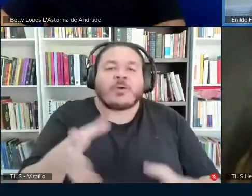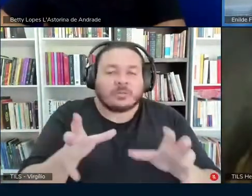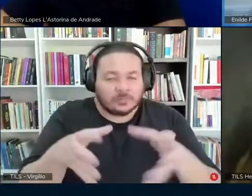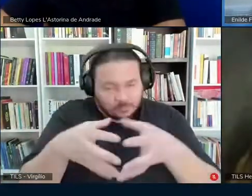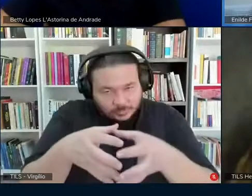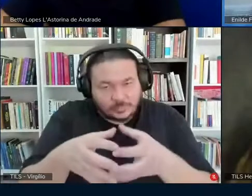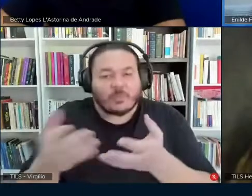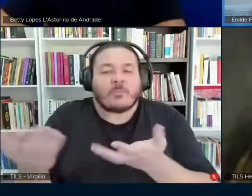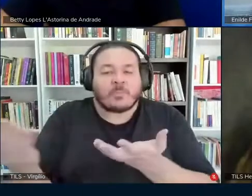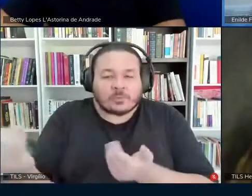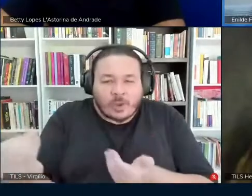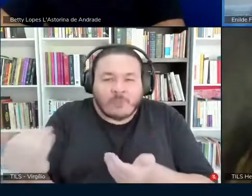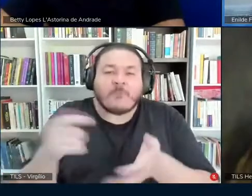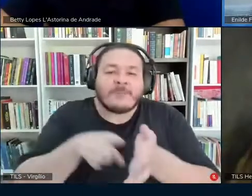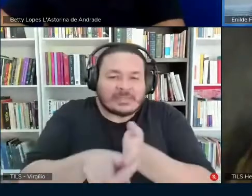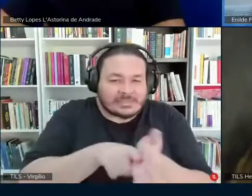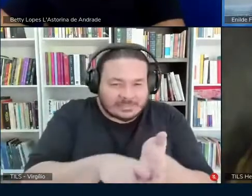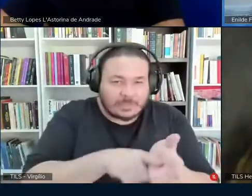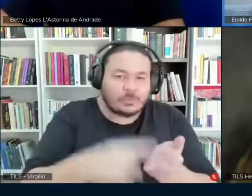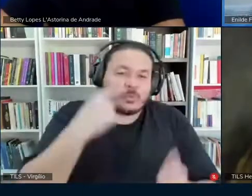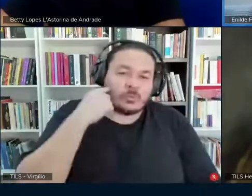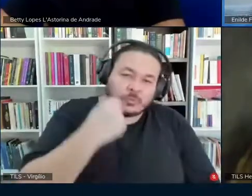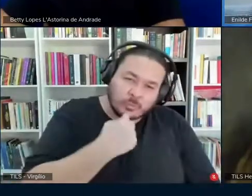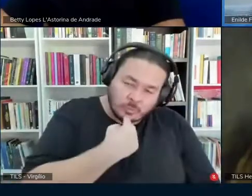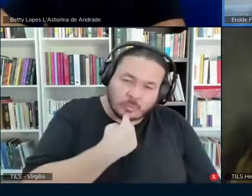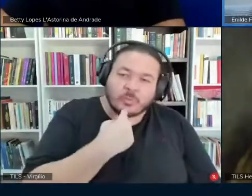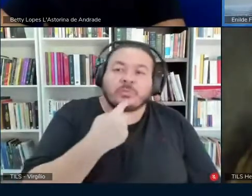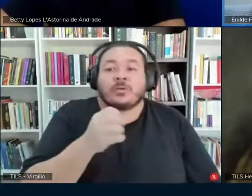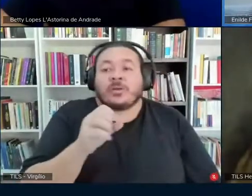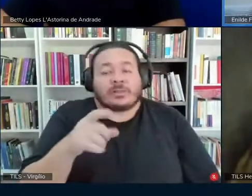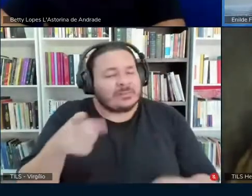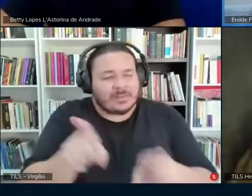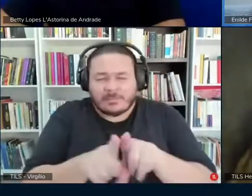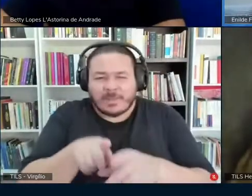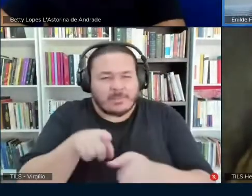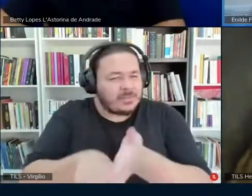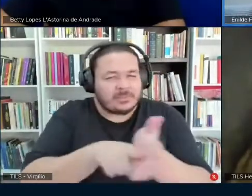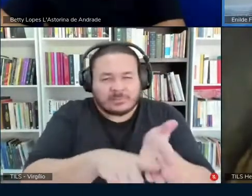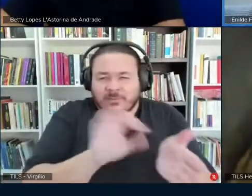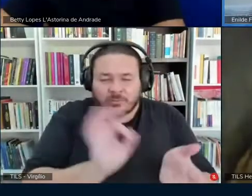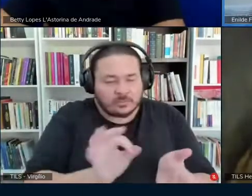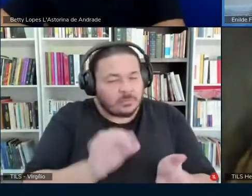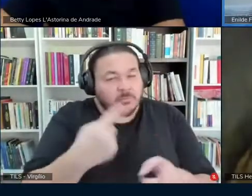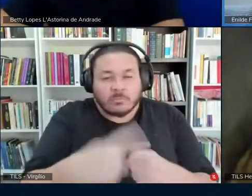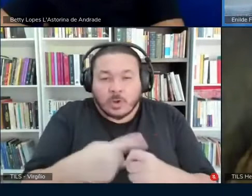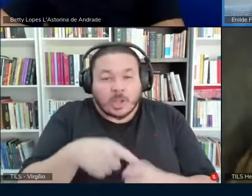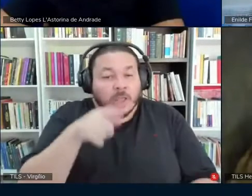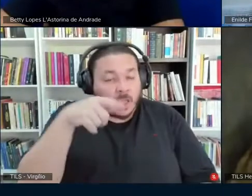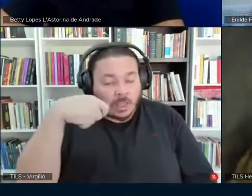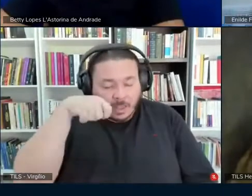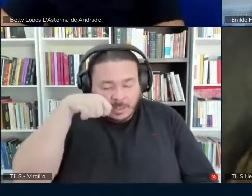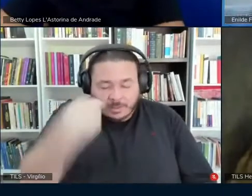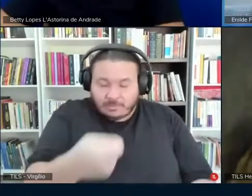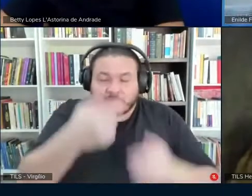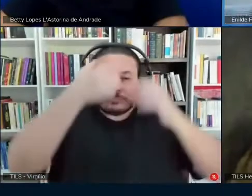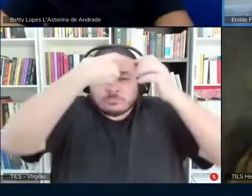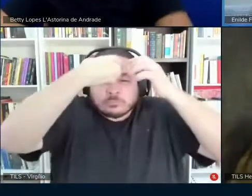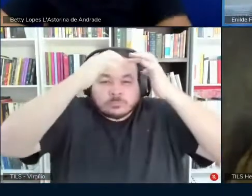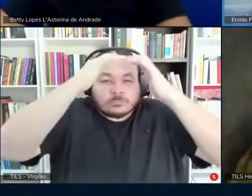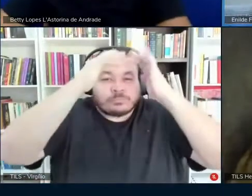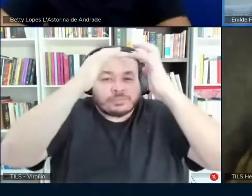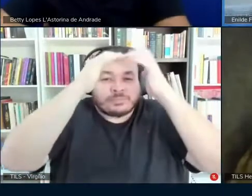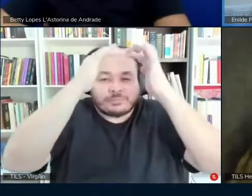pesquisadores surdos e não e mesmo os que não são pesquisadores, porque eles são pensadores.